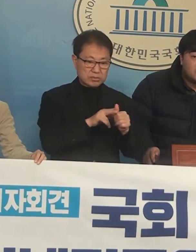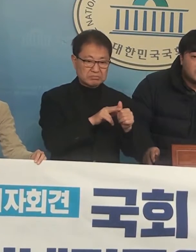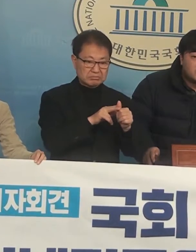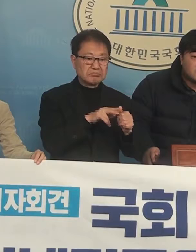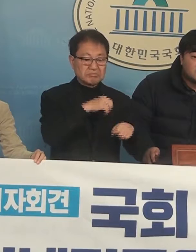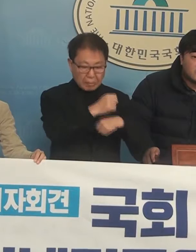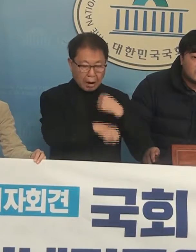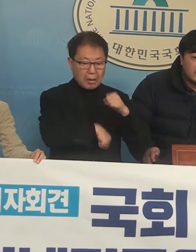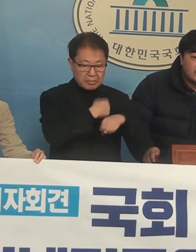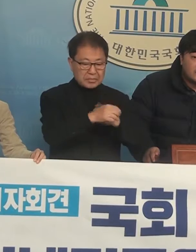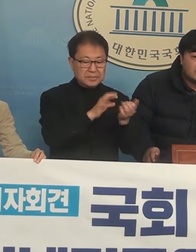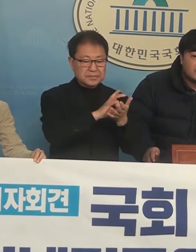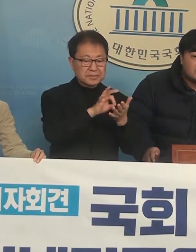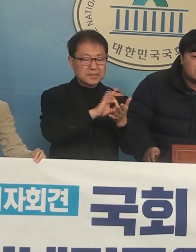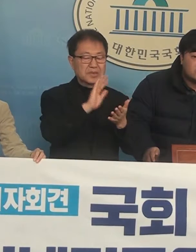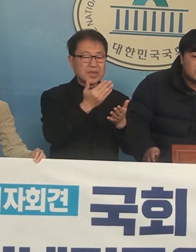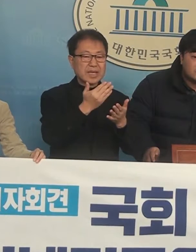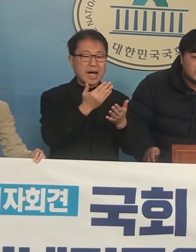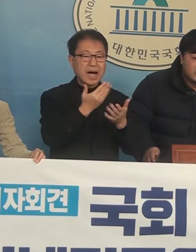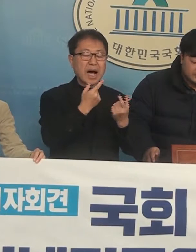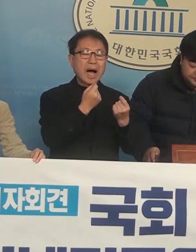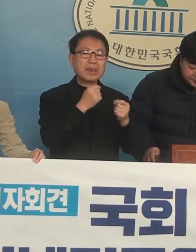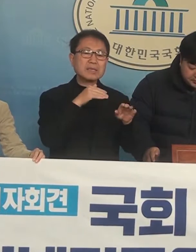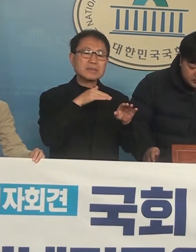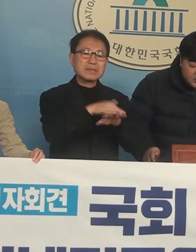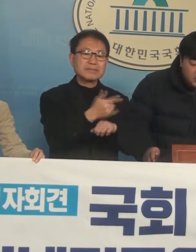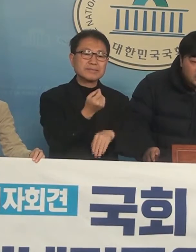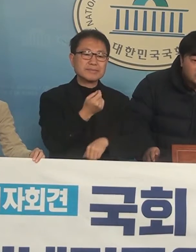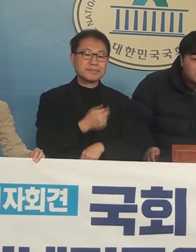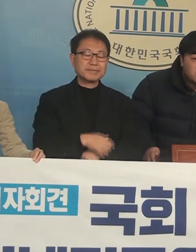익명정보니까 마음대로 써도 된다라는 주장입니다.